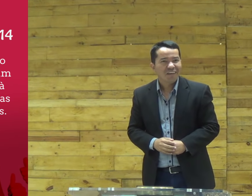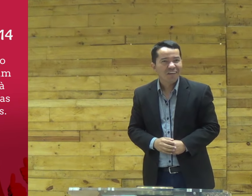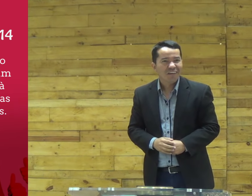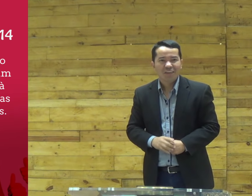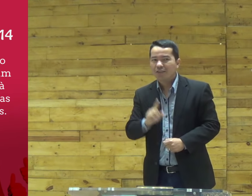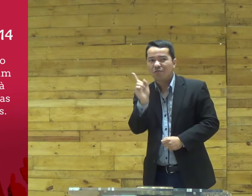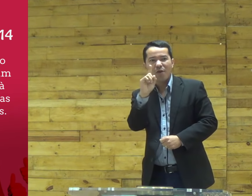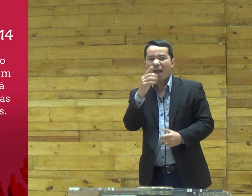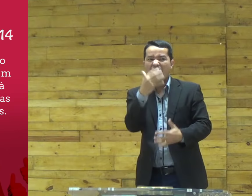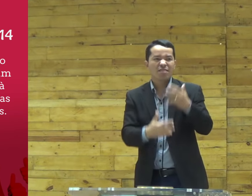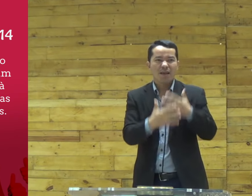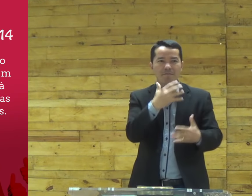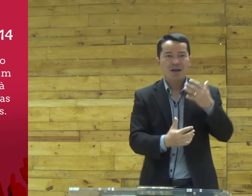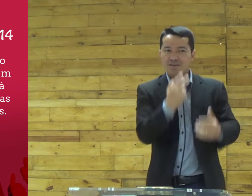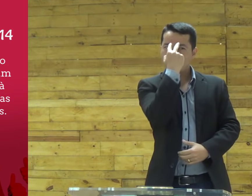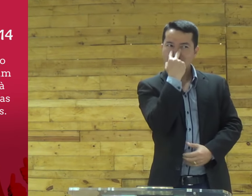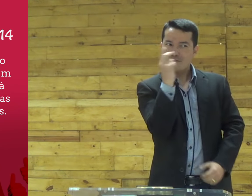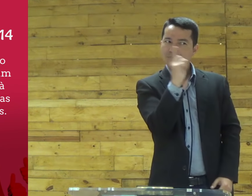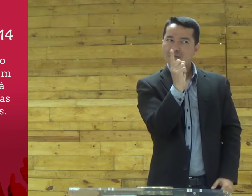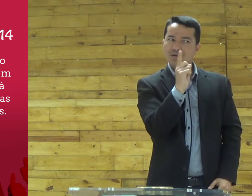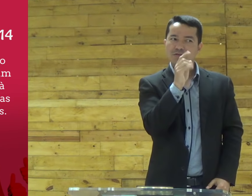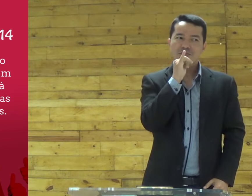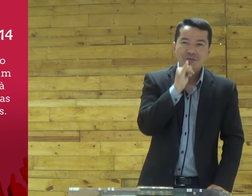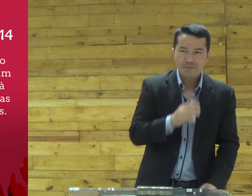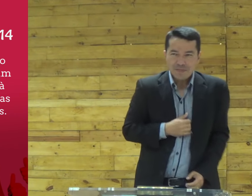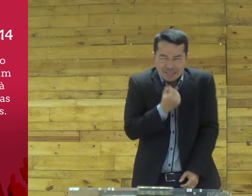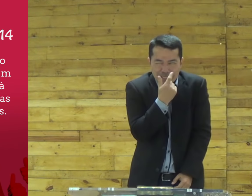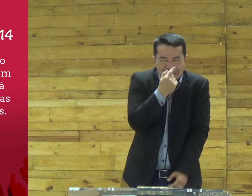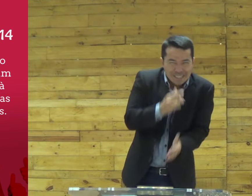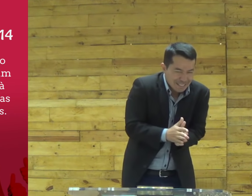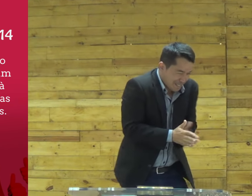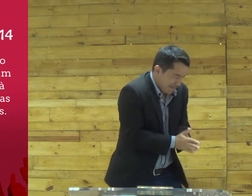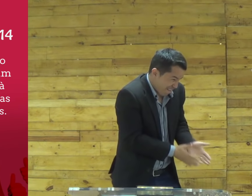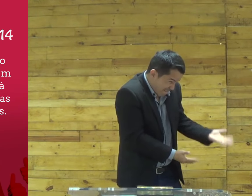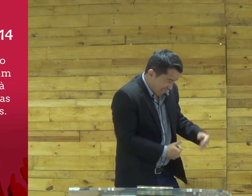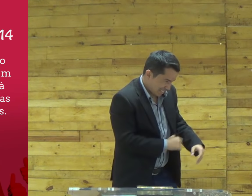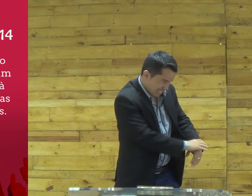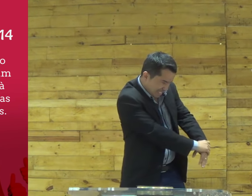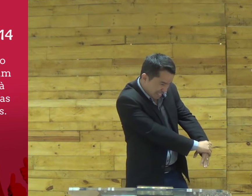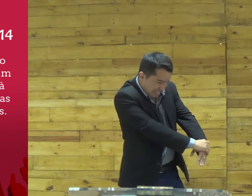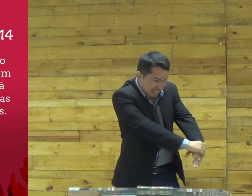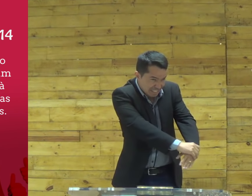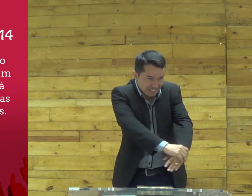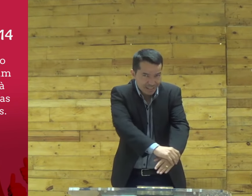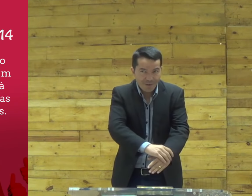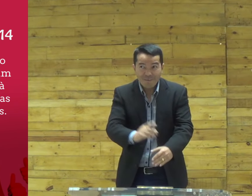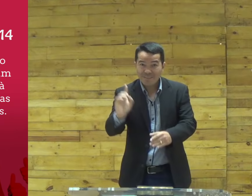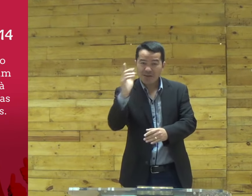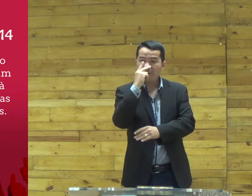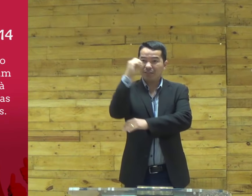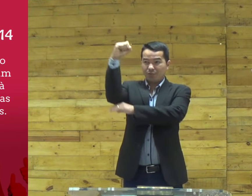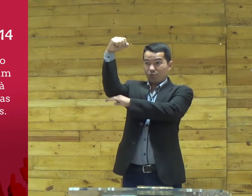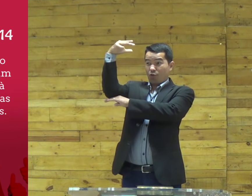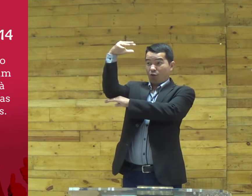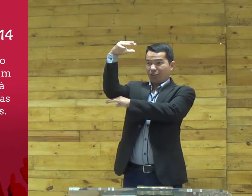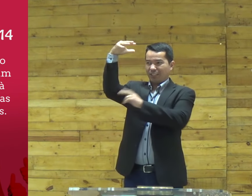visual, né? Não, você viu ali não ponham pedra de tropeço à frente do cego. Ai eu segui a pessoa ali